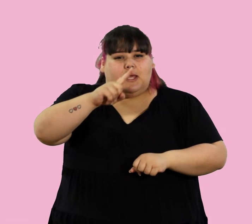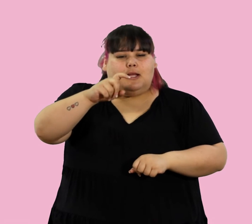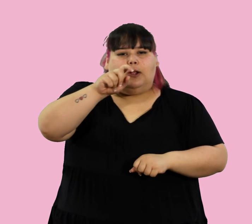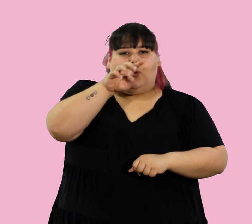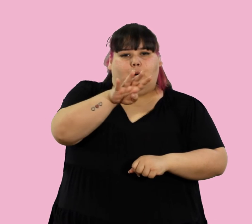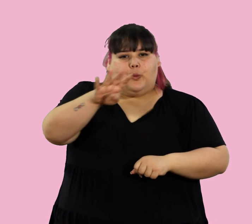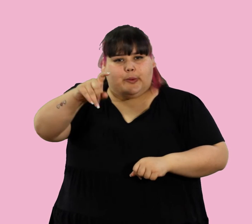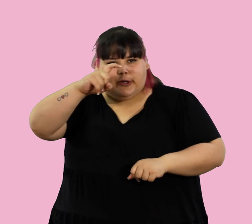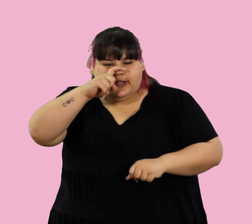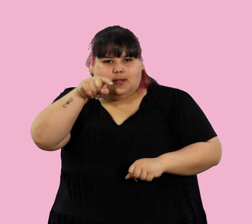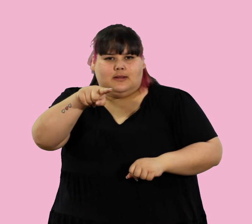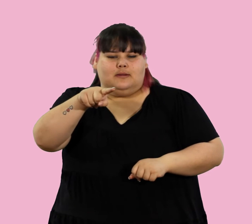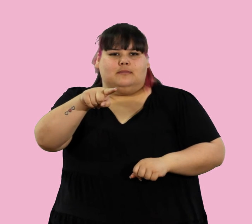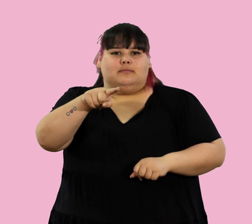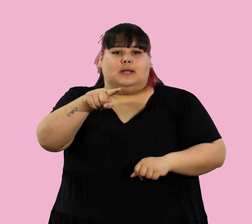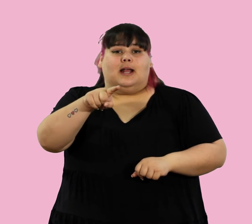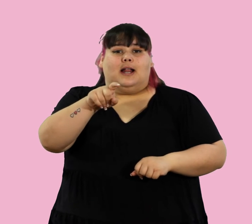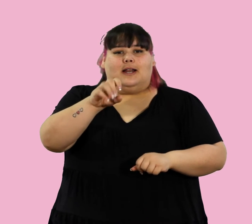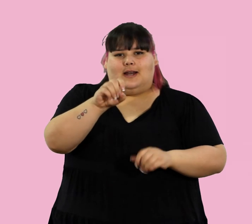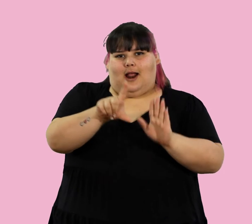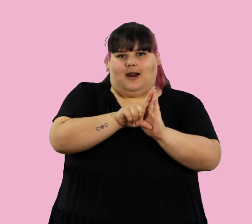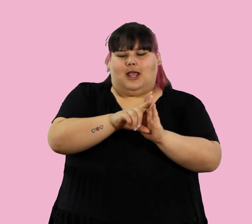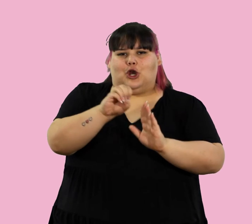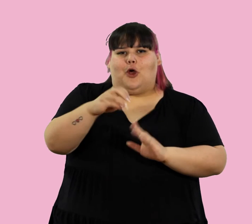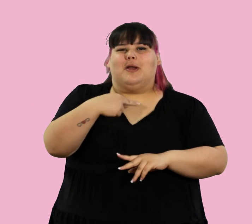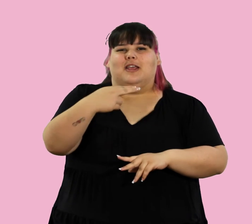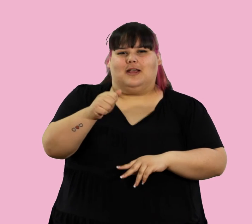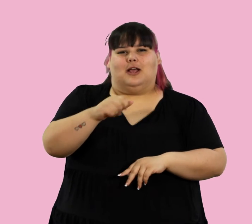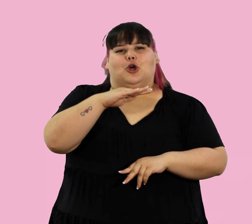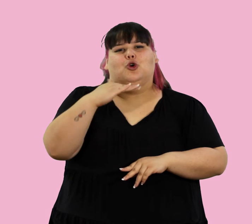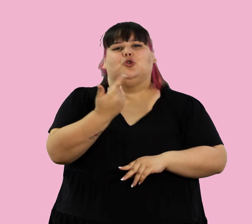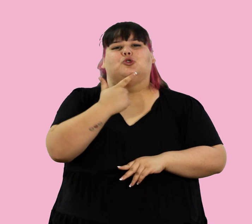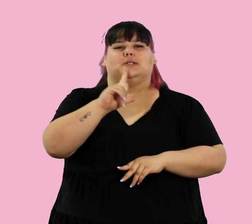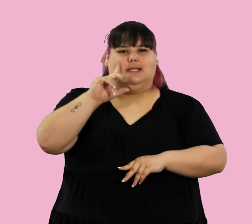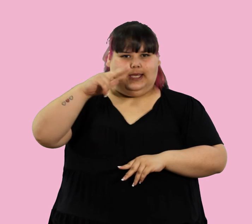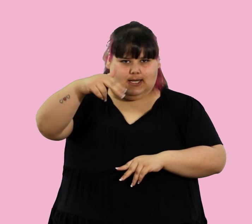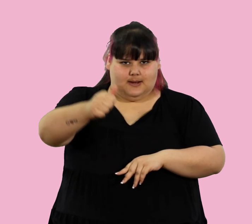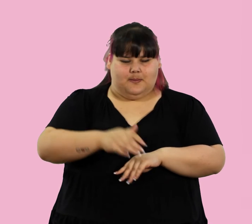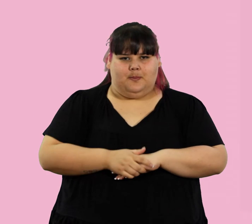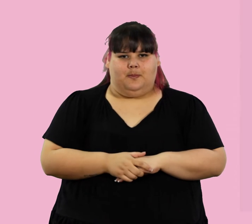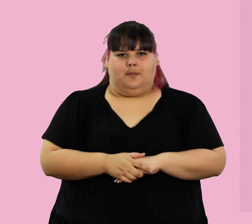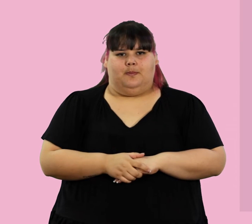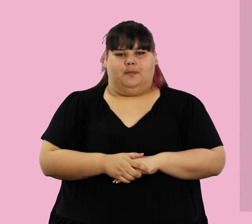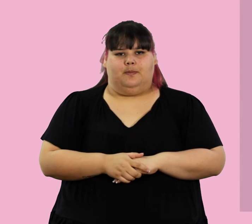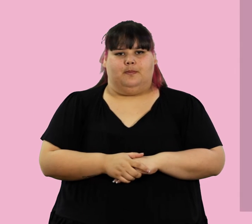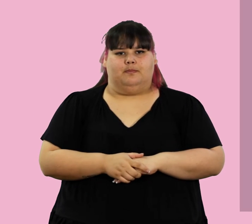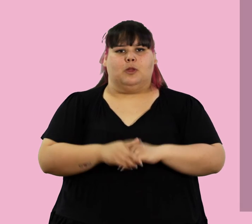27.447, que lleva su nombre, Ley Justina. Números actuales.